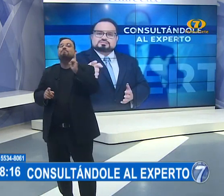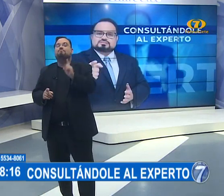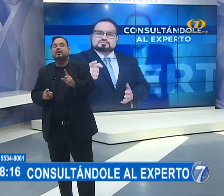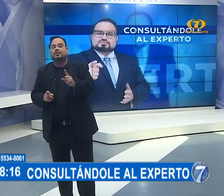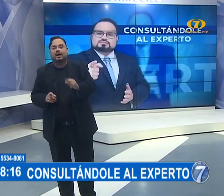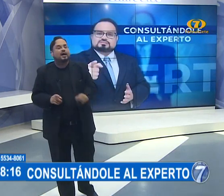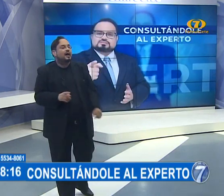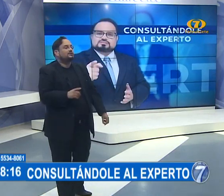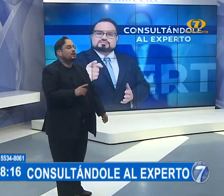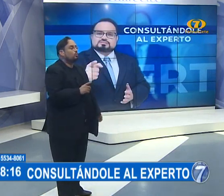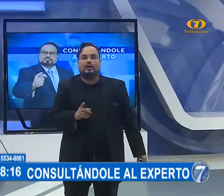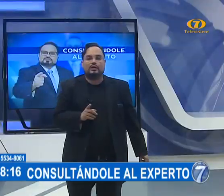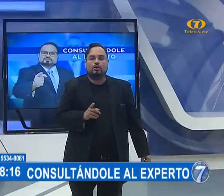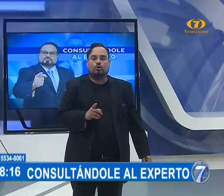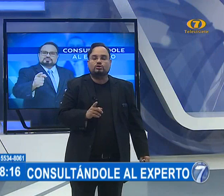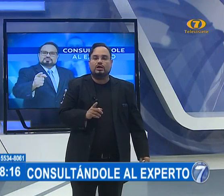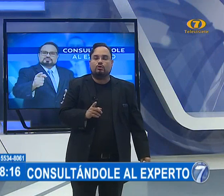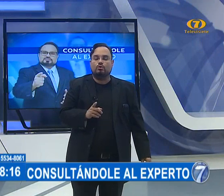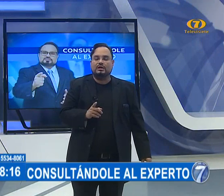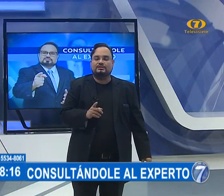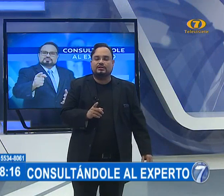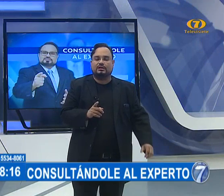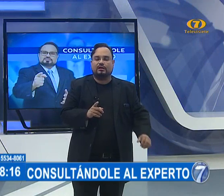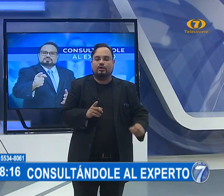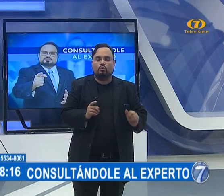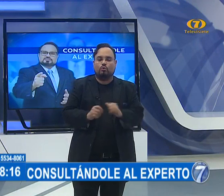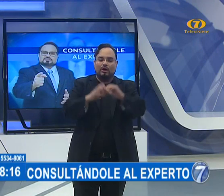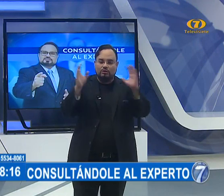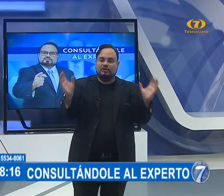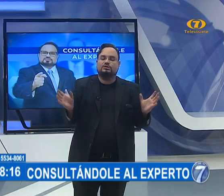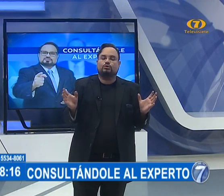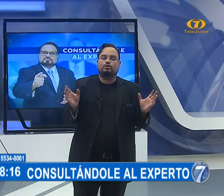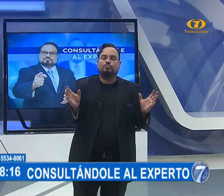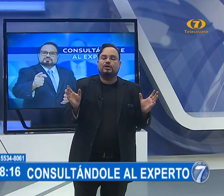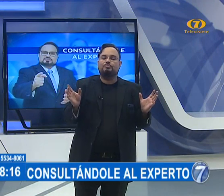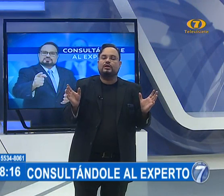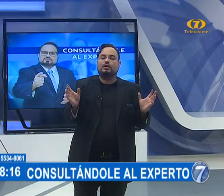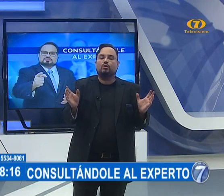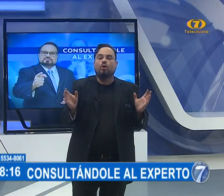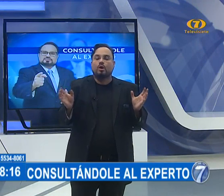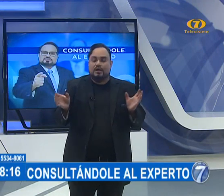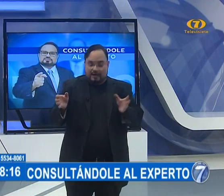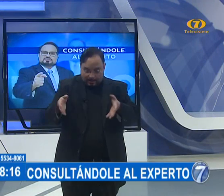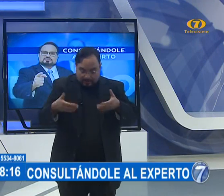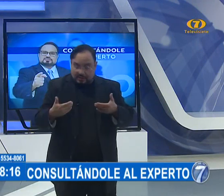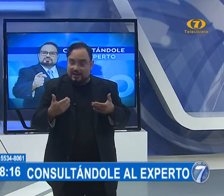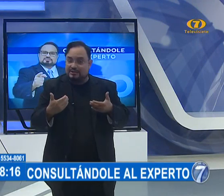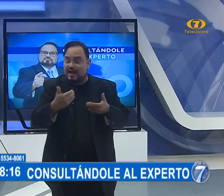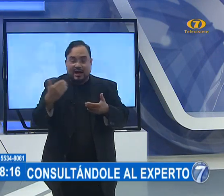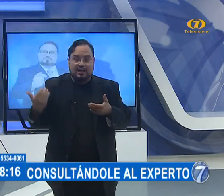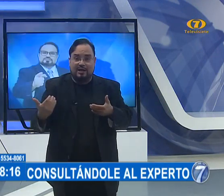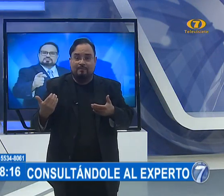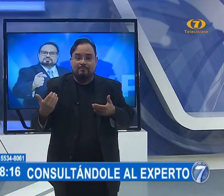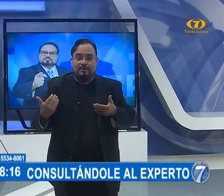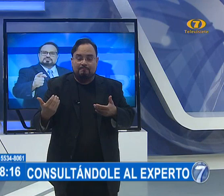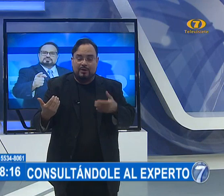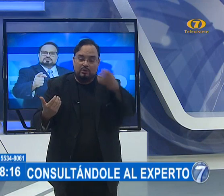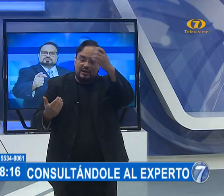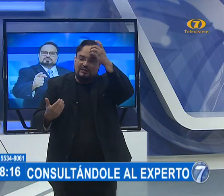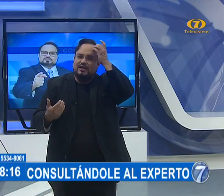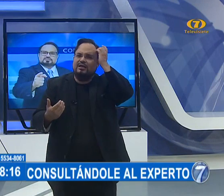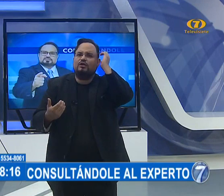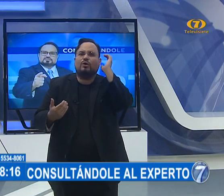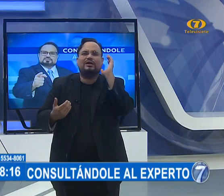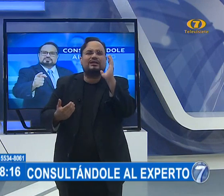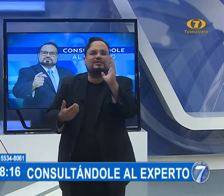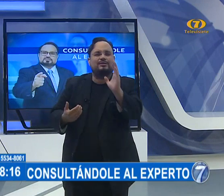que impida hacer cualquier cosa con ese terreno. ¿Cuál otra situación puede impedirlo? Que le pertenezca a alguien, pero